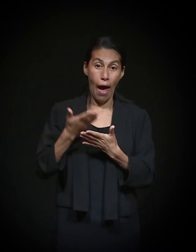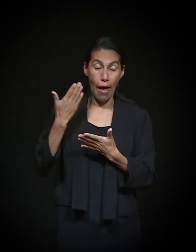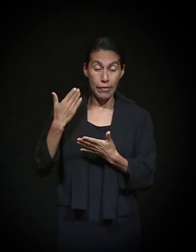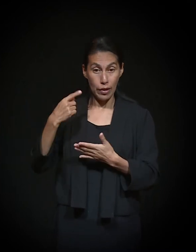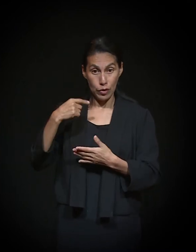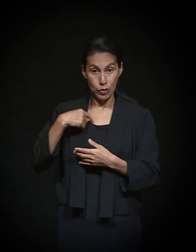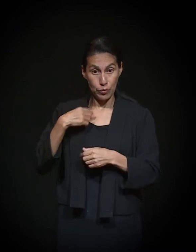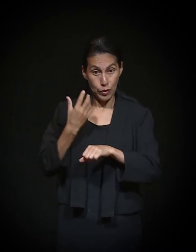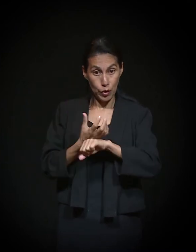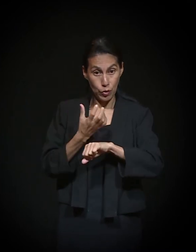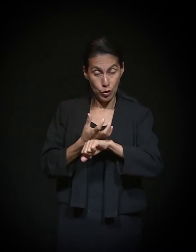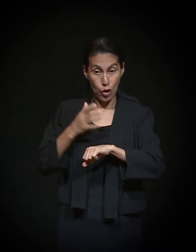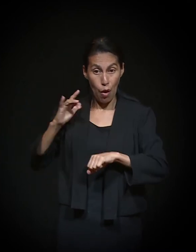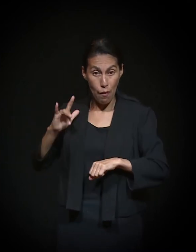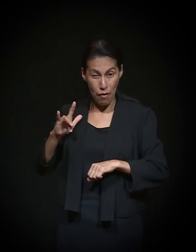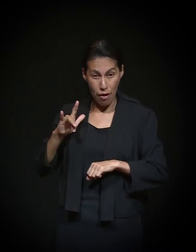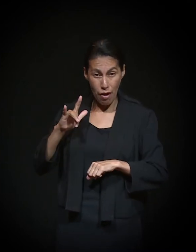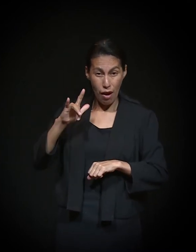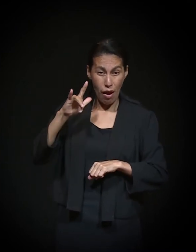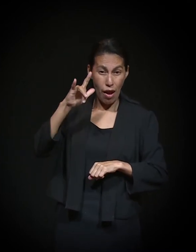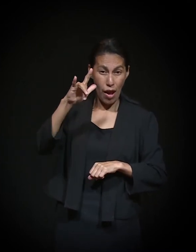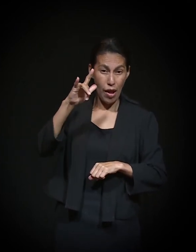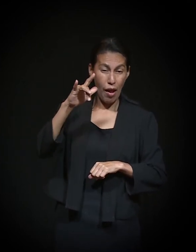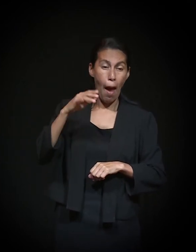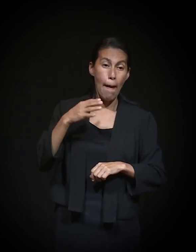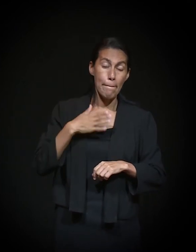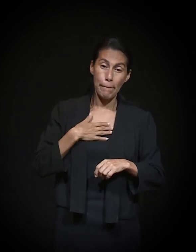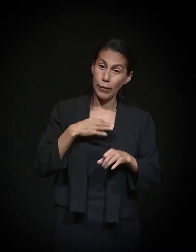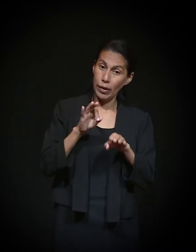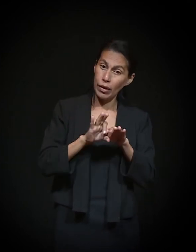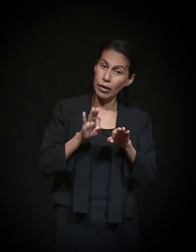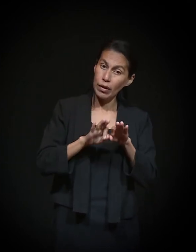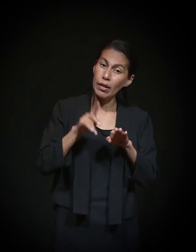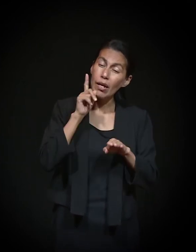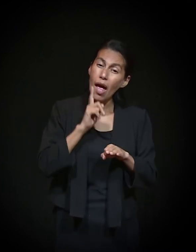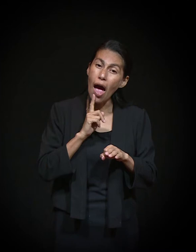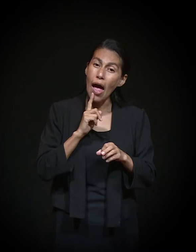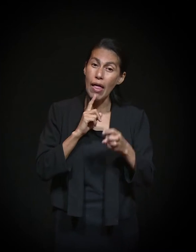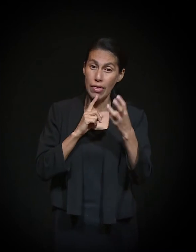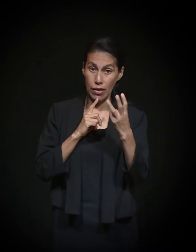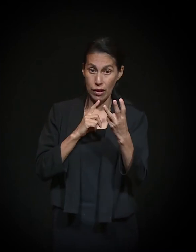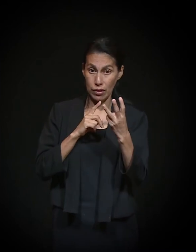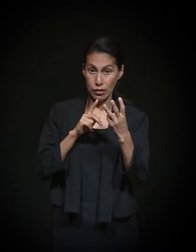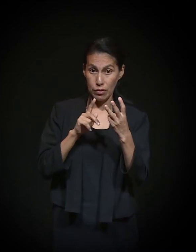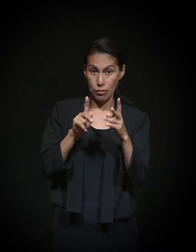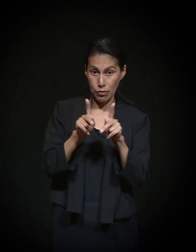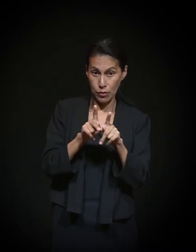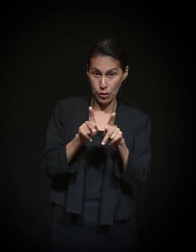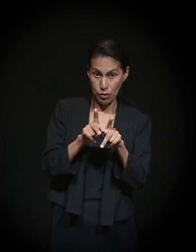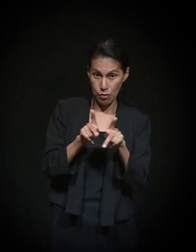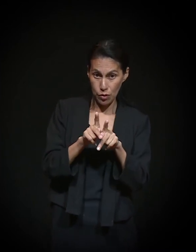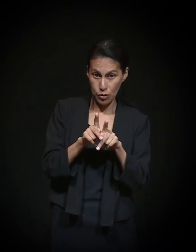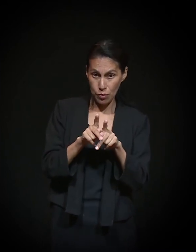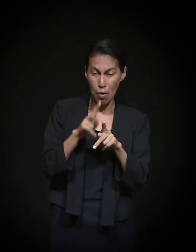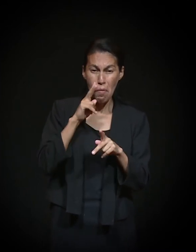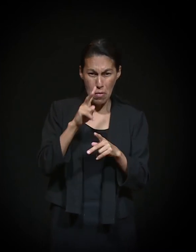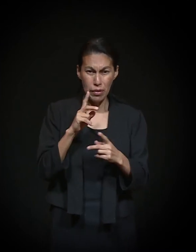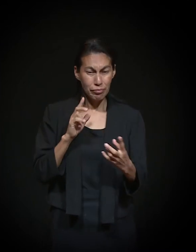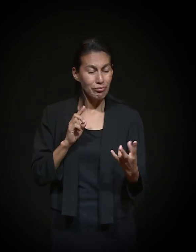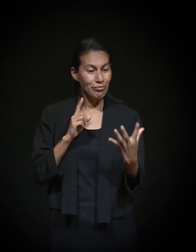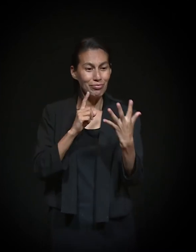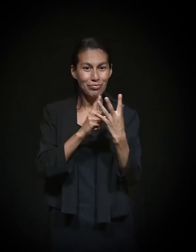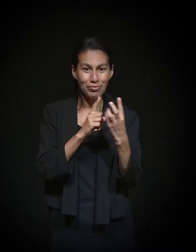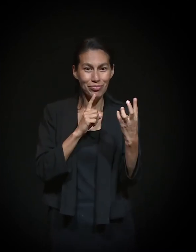iba a viajar a Estados Unidos y quería ver a mi tía y a mis tres primos. Pero no tenía